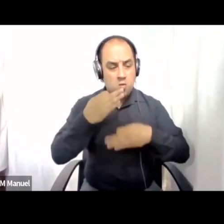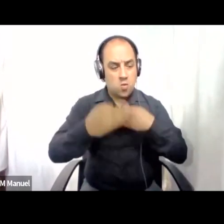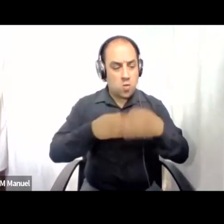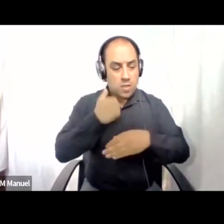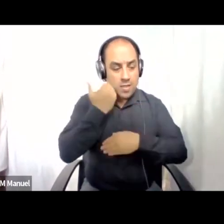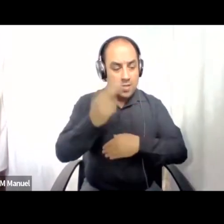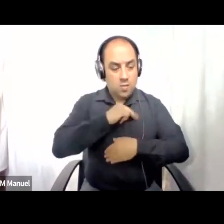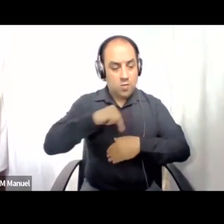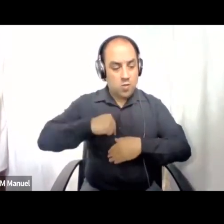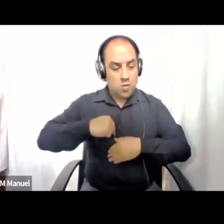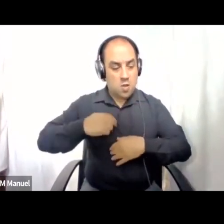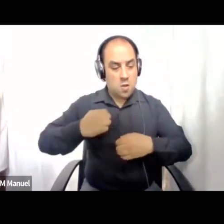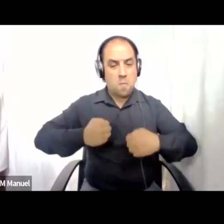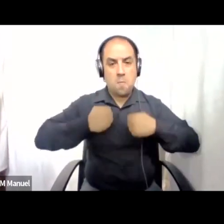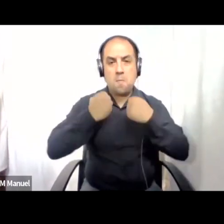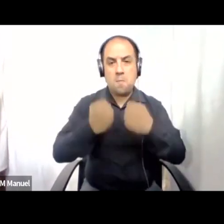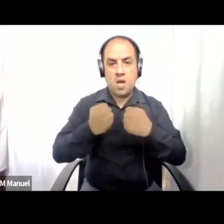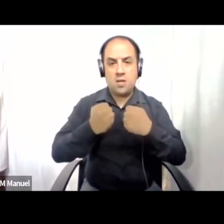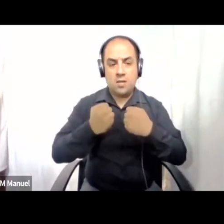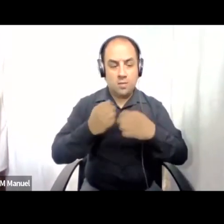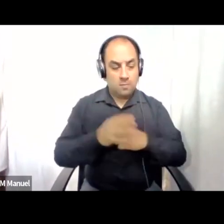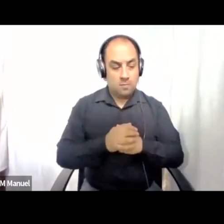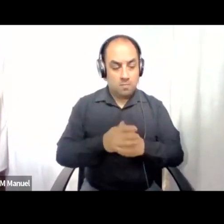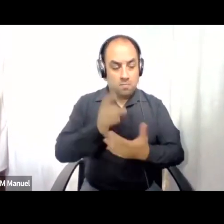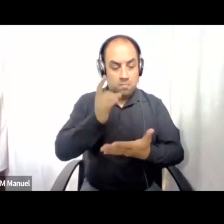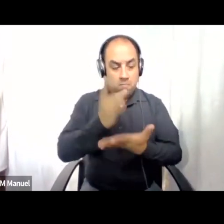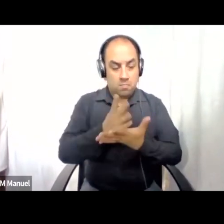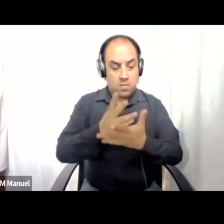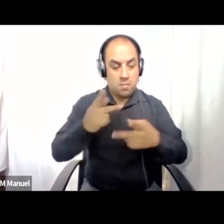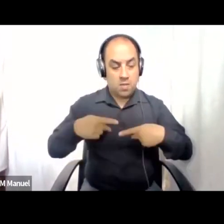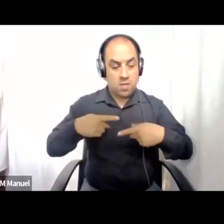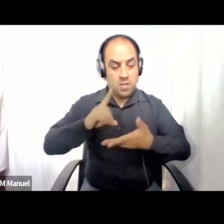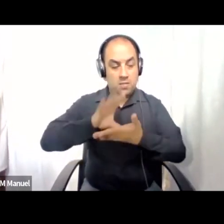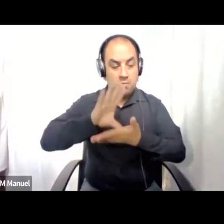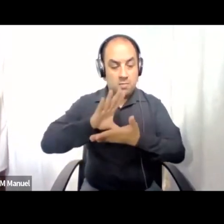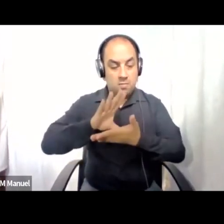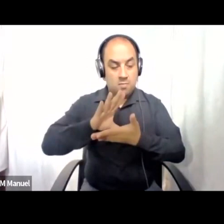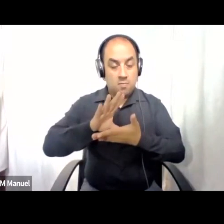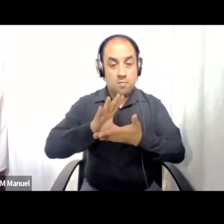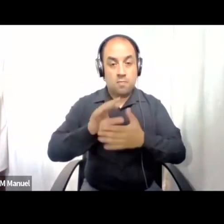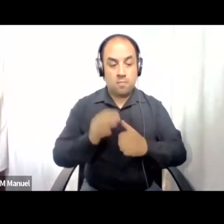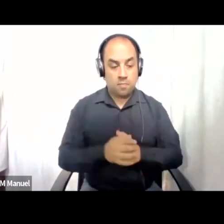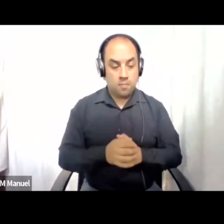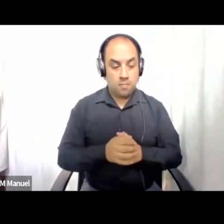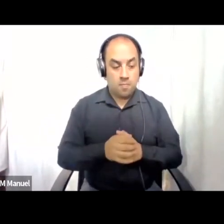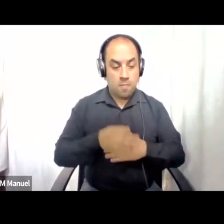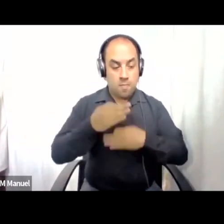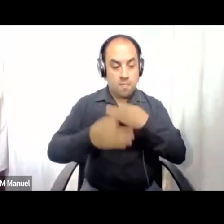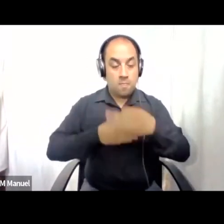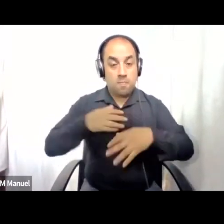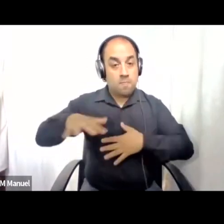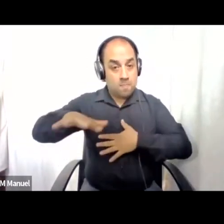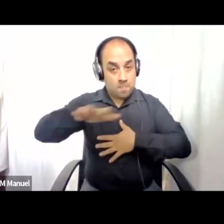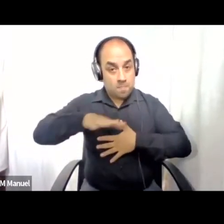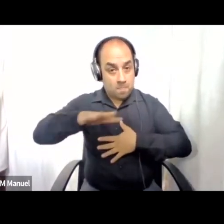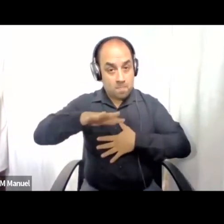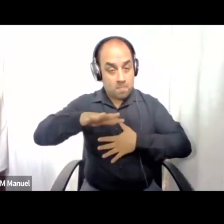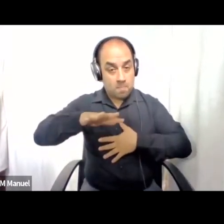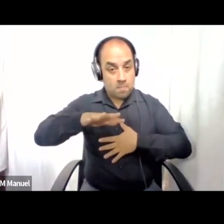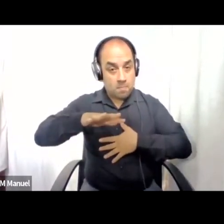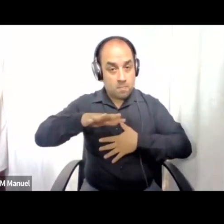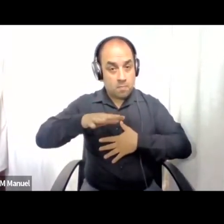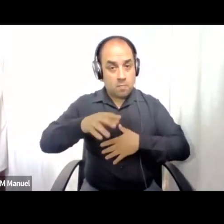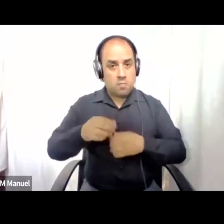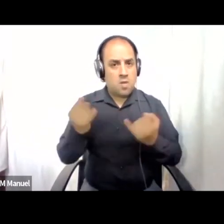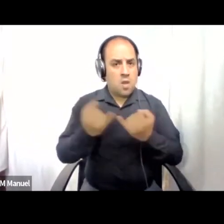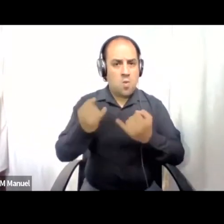seamos empoderados, y no nada más a las personas con discapacidad, sino a todos esos sectores que históricamente han sido vulnerados